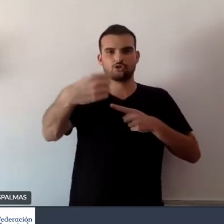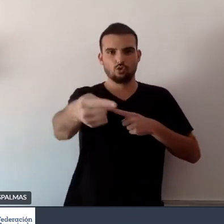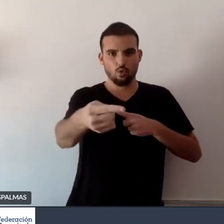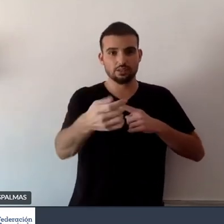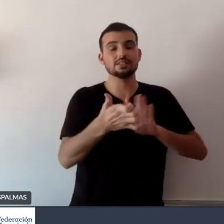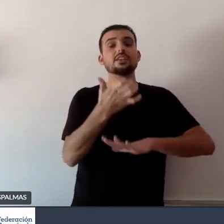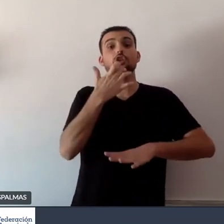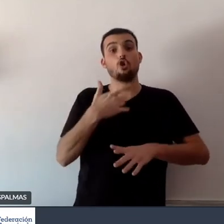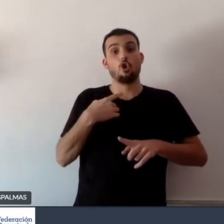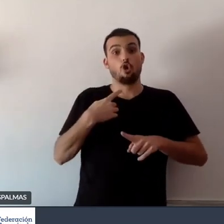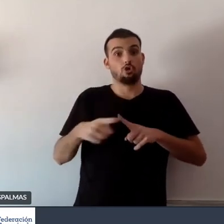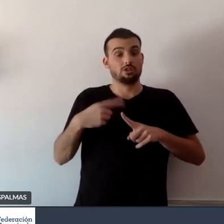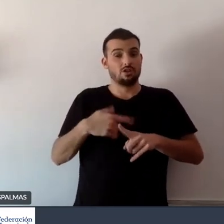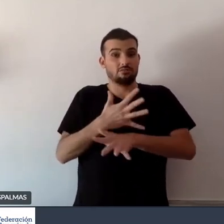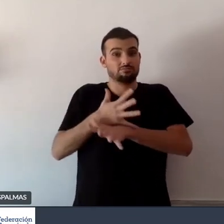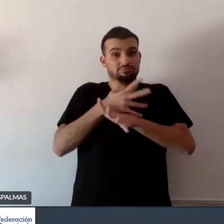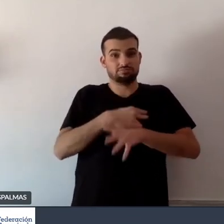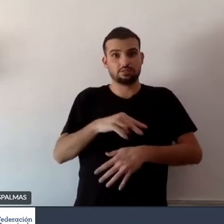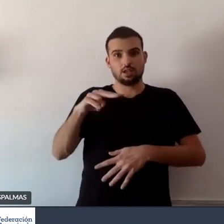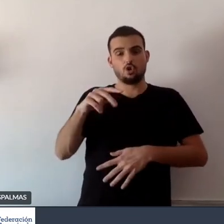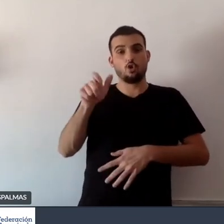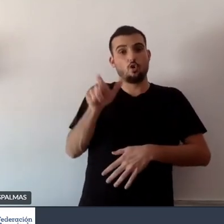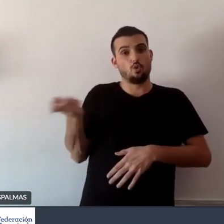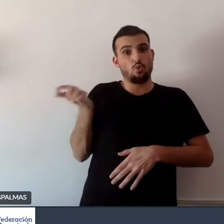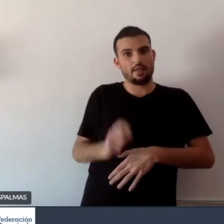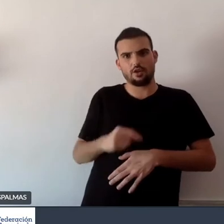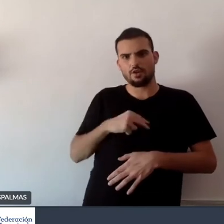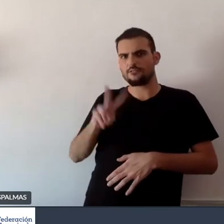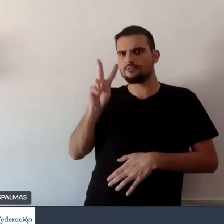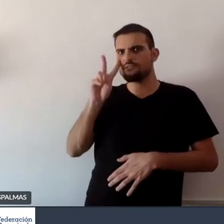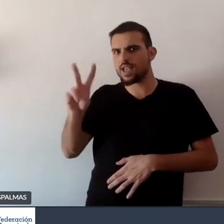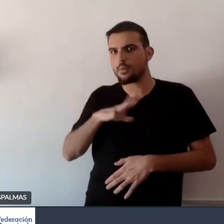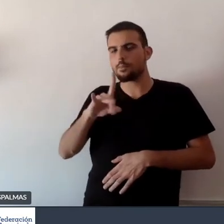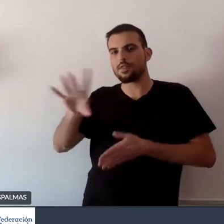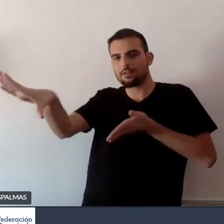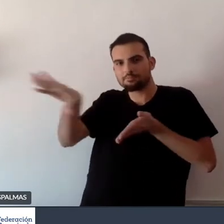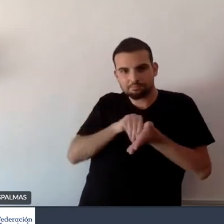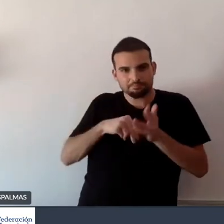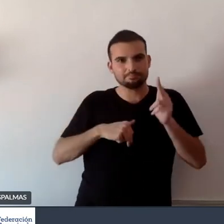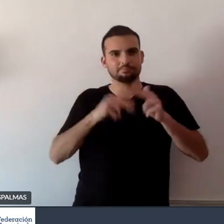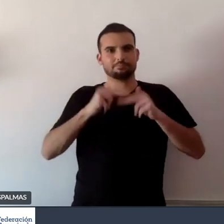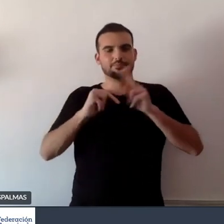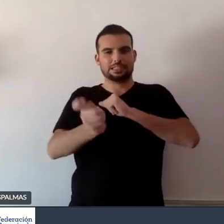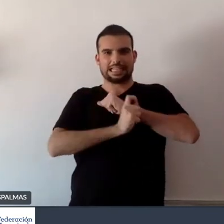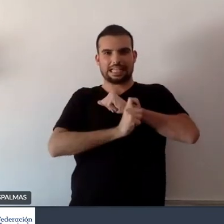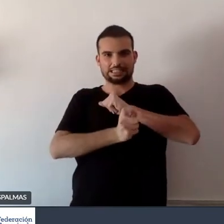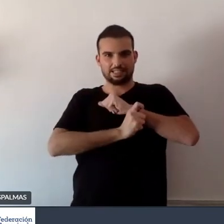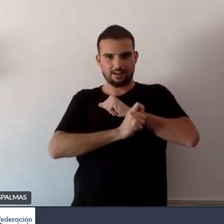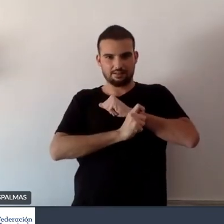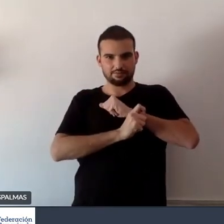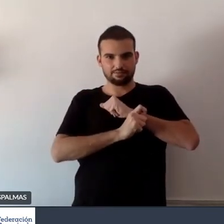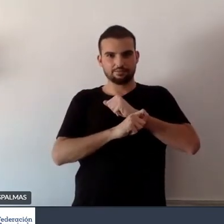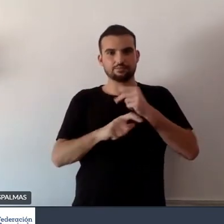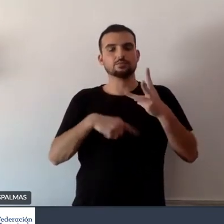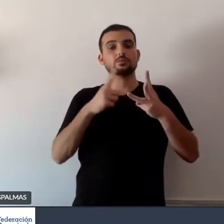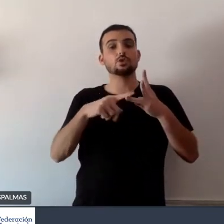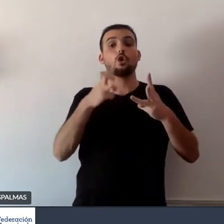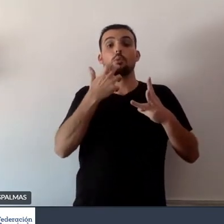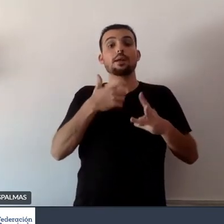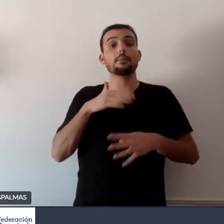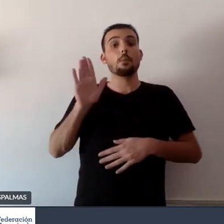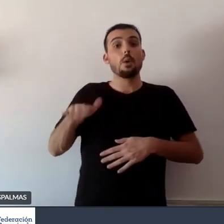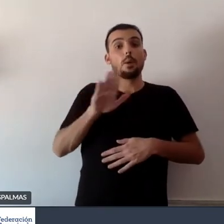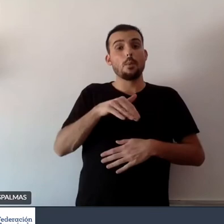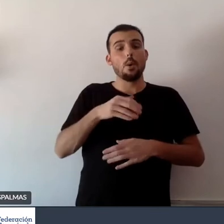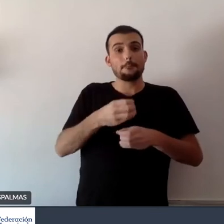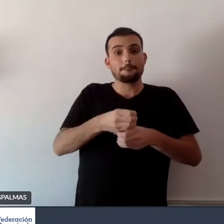cuando los jugadores los detectan, a partir de ahí construyen otras situaciones. Por ejemplo, cuando giramos el balón a través del poste alto